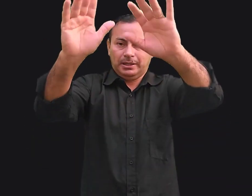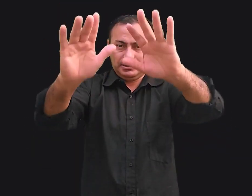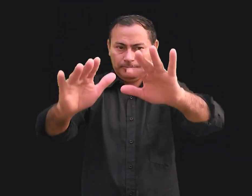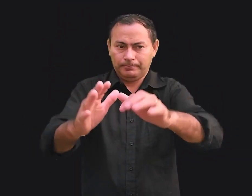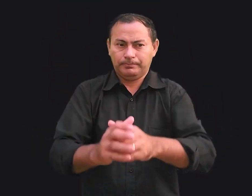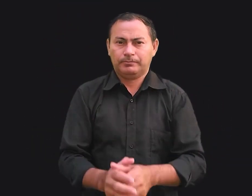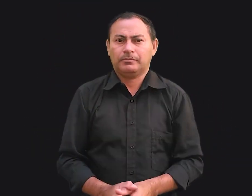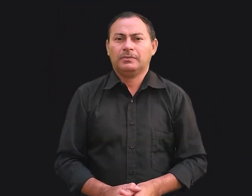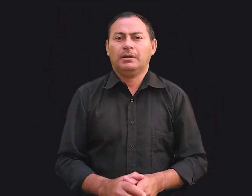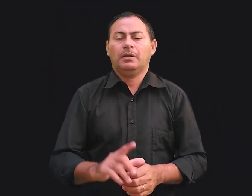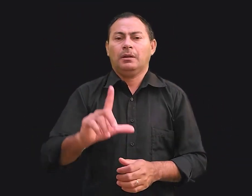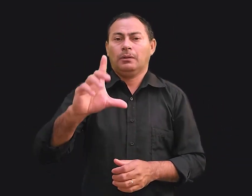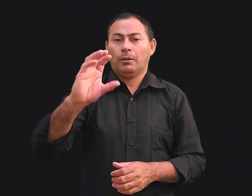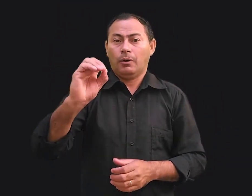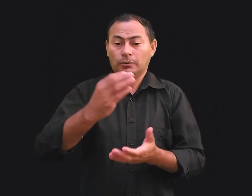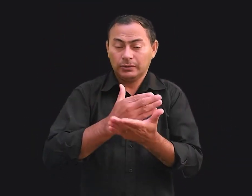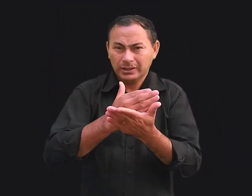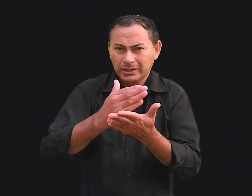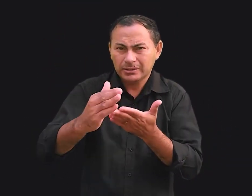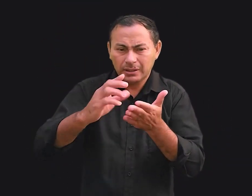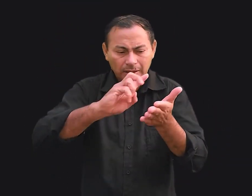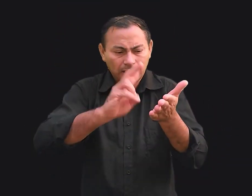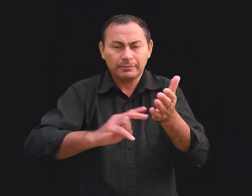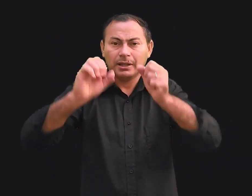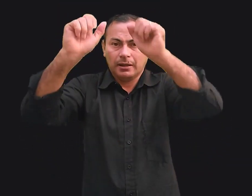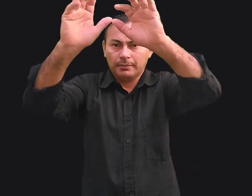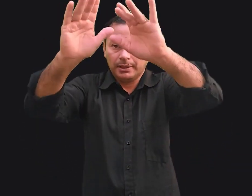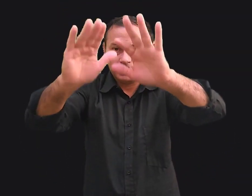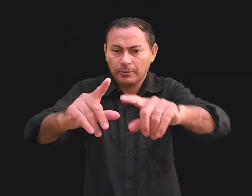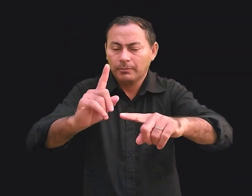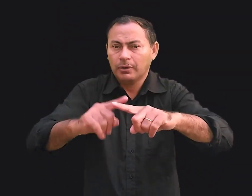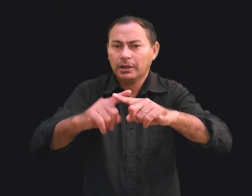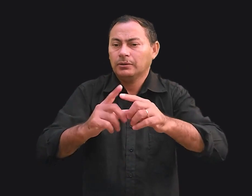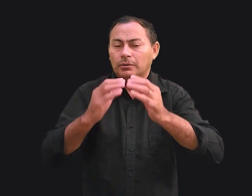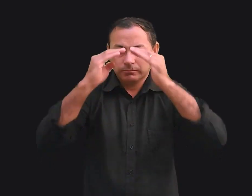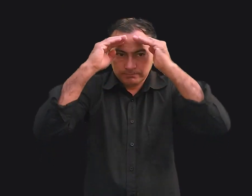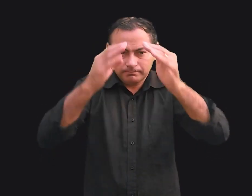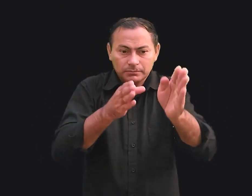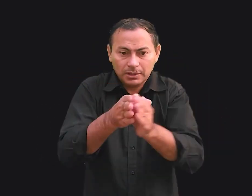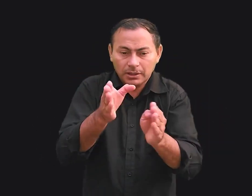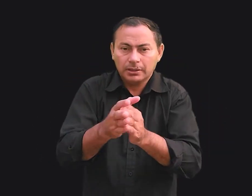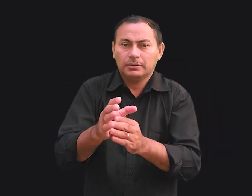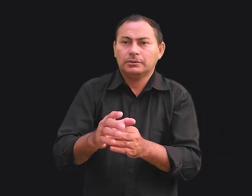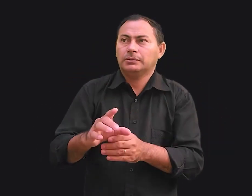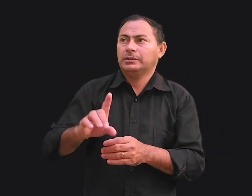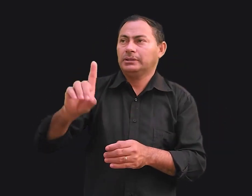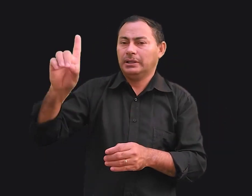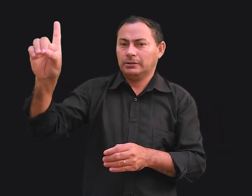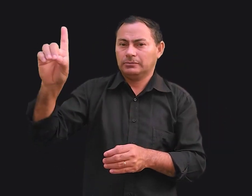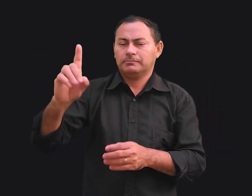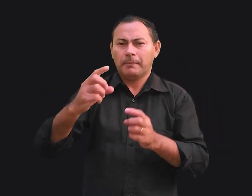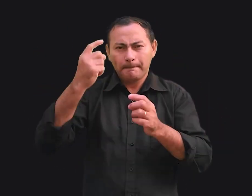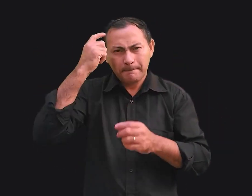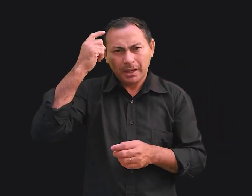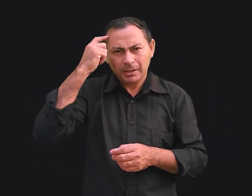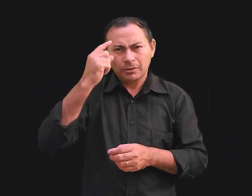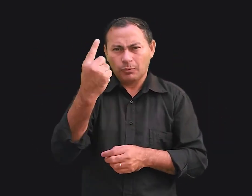bênçãos. Logo no começo lemos que ele é abençoado porque não segue o conselho do ímpio. Pense nisso por um